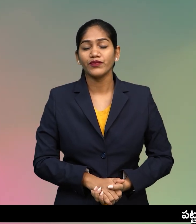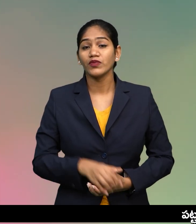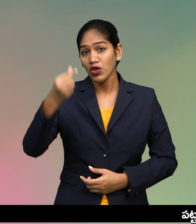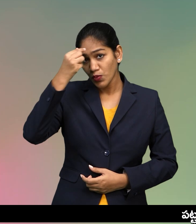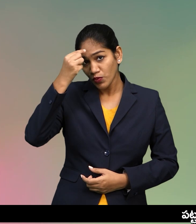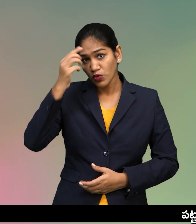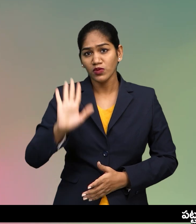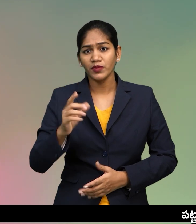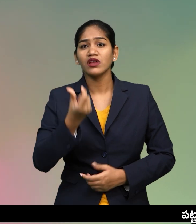పట్టణీకరణ పెరగడం వల్ల